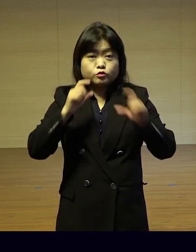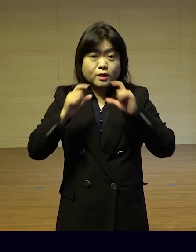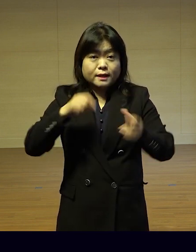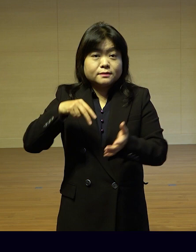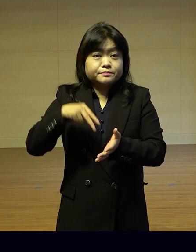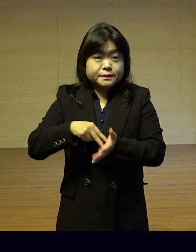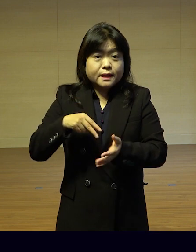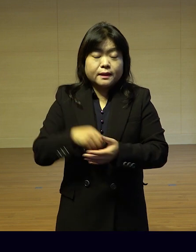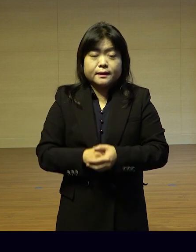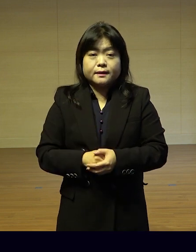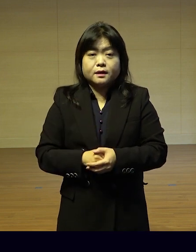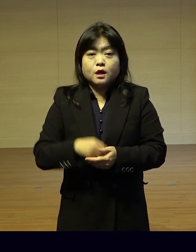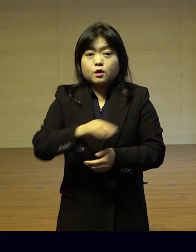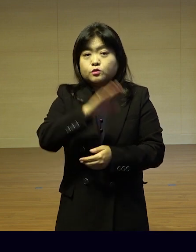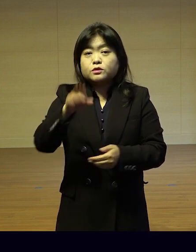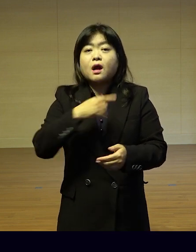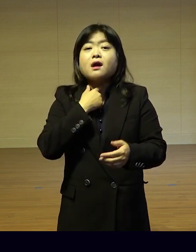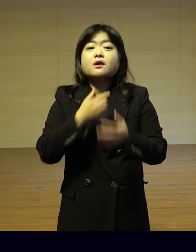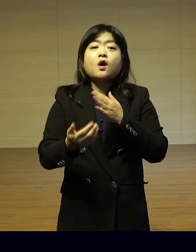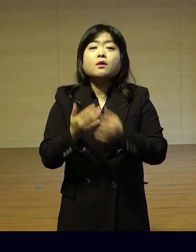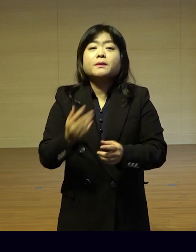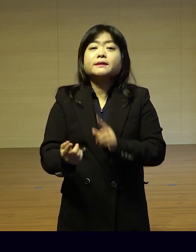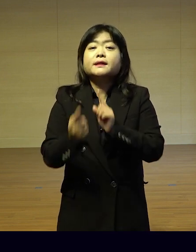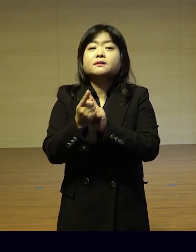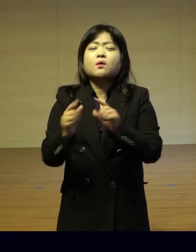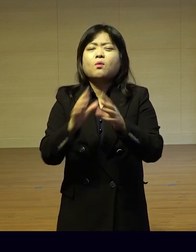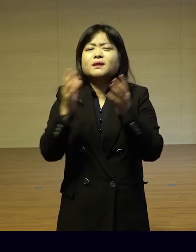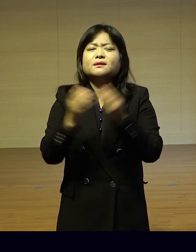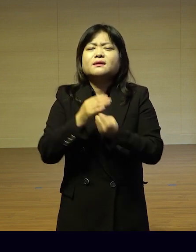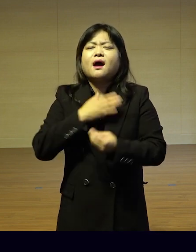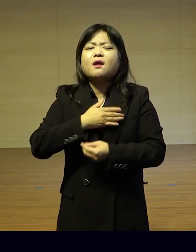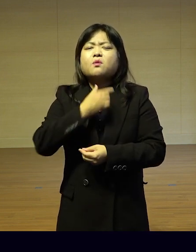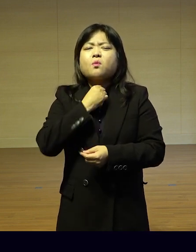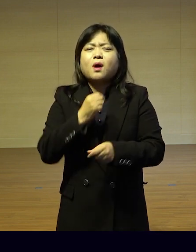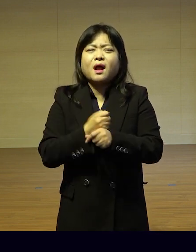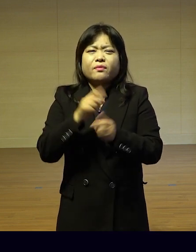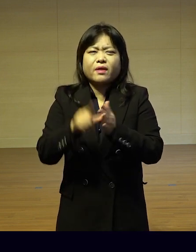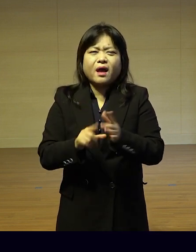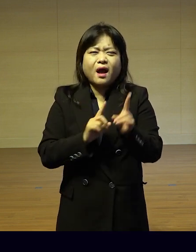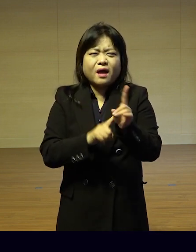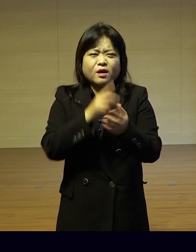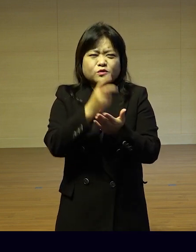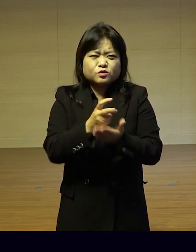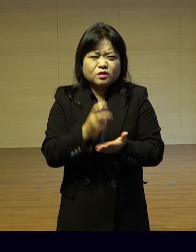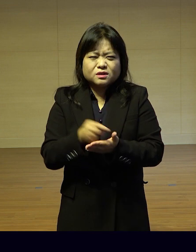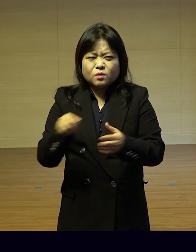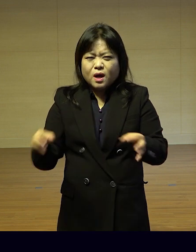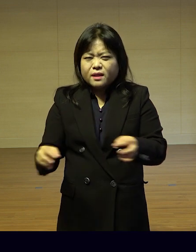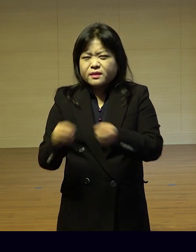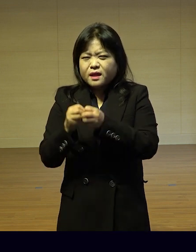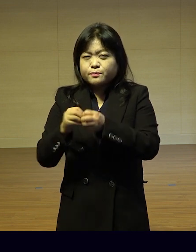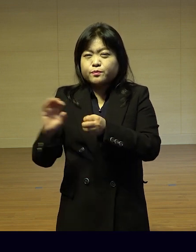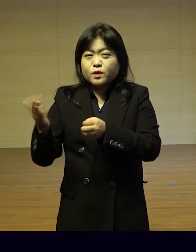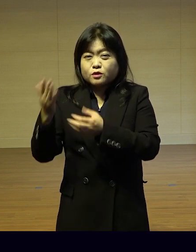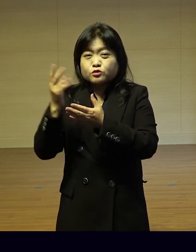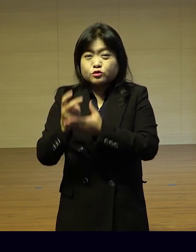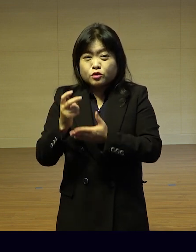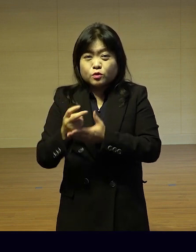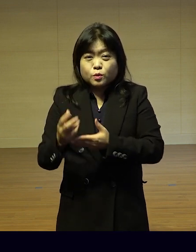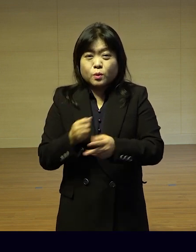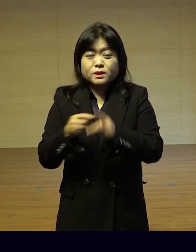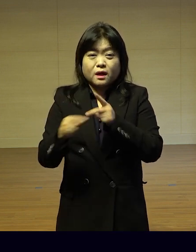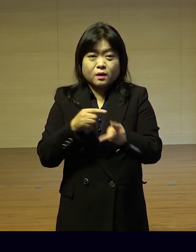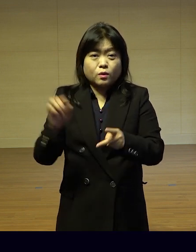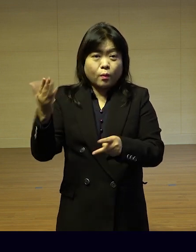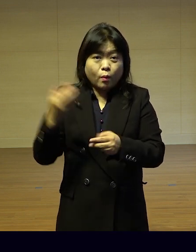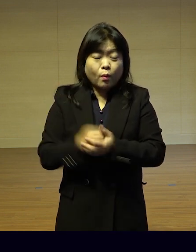입장이죠. 그러나 우리가 경험의 대상을 온전하게 알려고 할 때 하나의 규정은 그것과 대립되는 규정으로